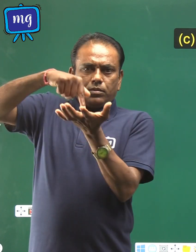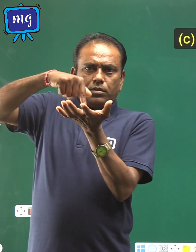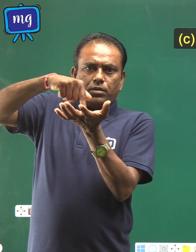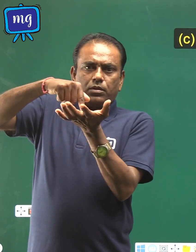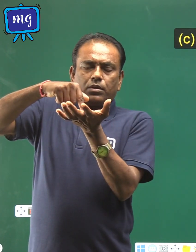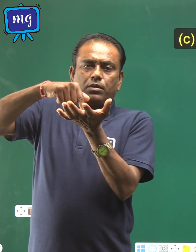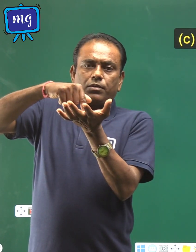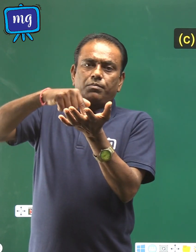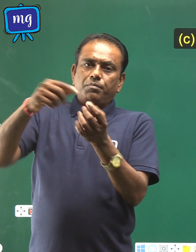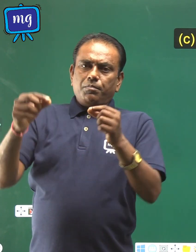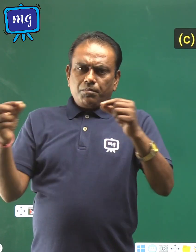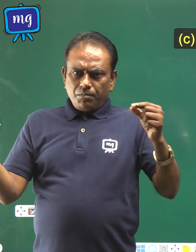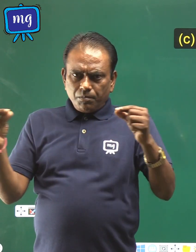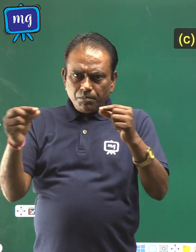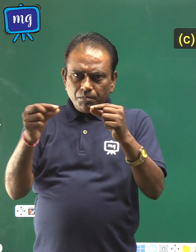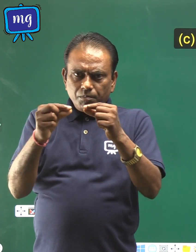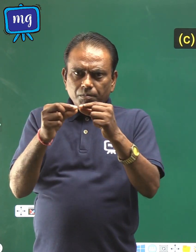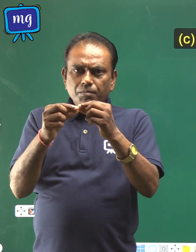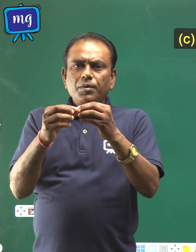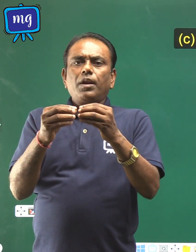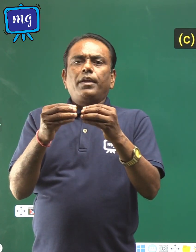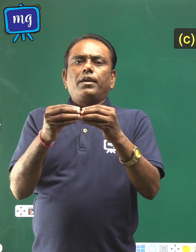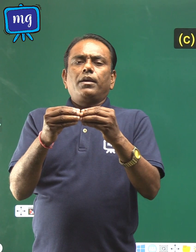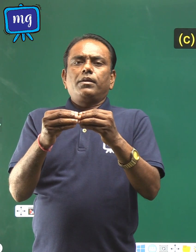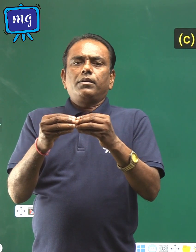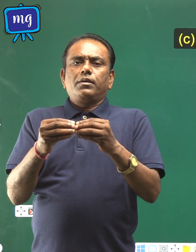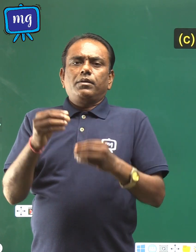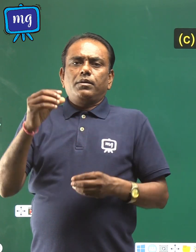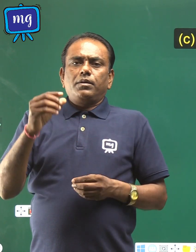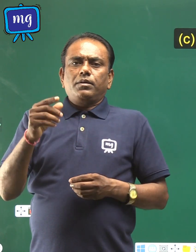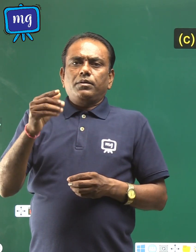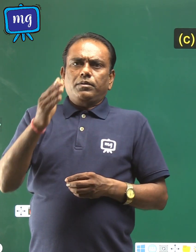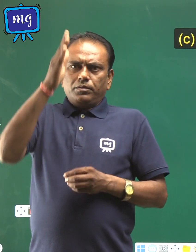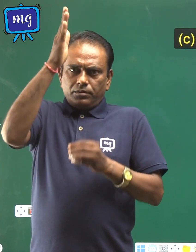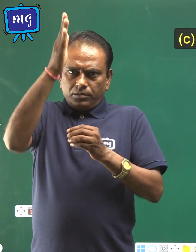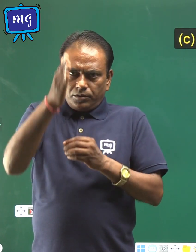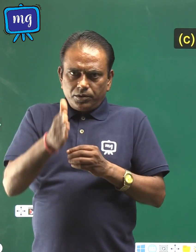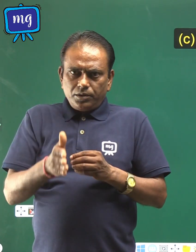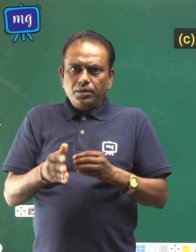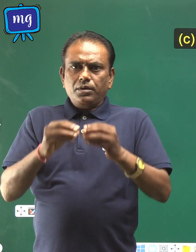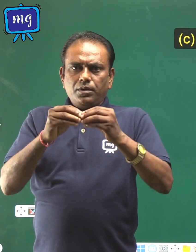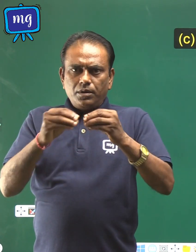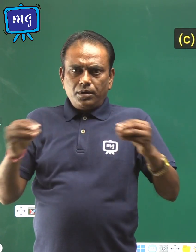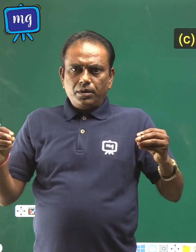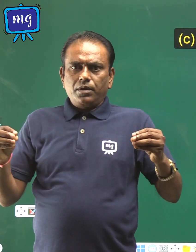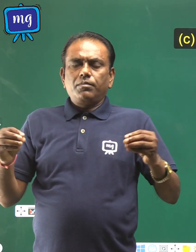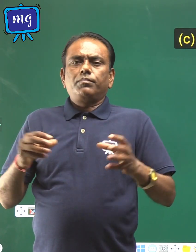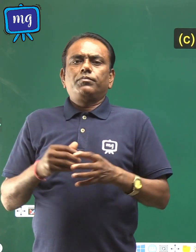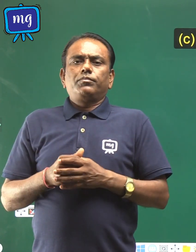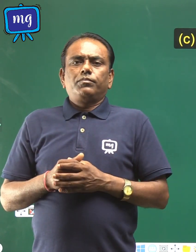से मिलाएंगे, तो ये सीधी रेखा के रूप में